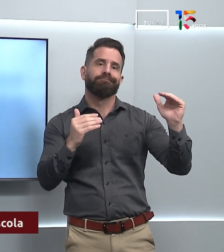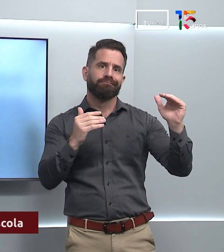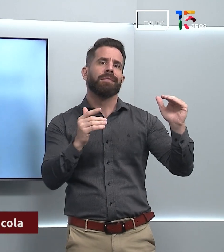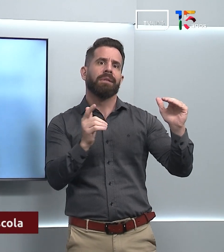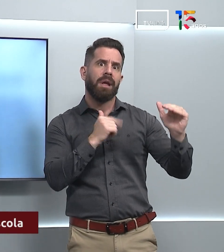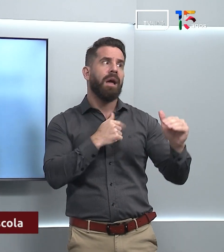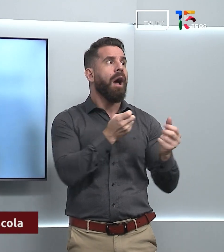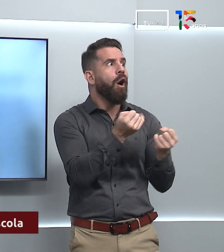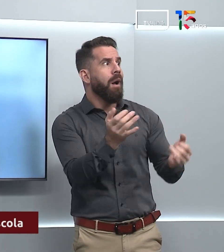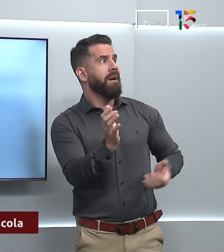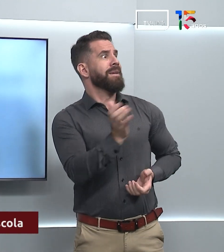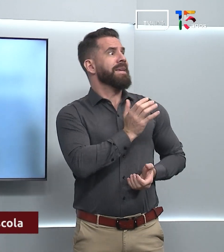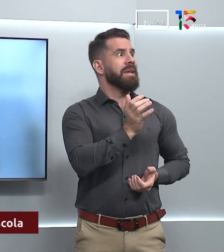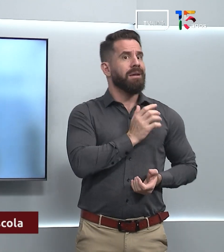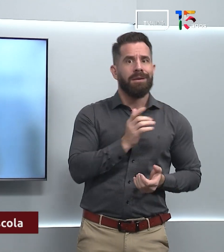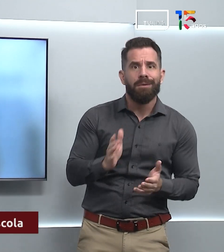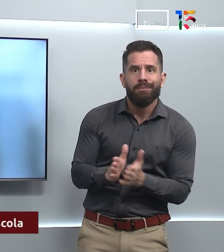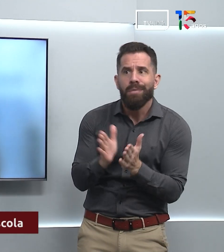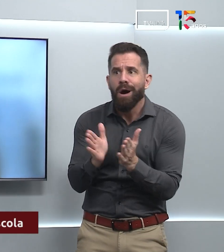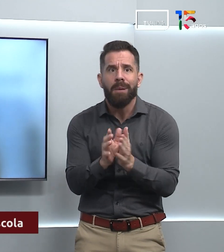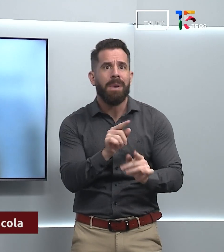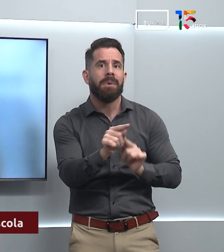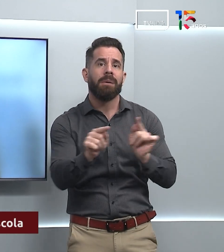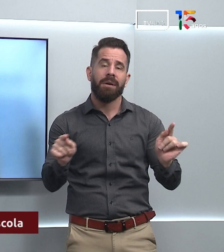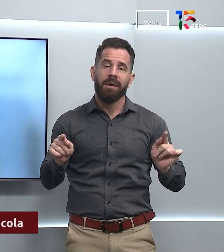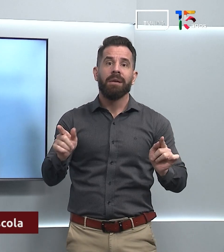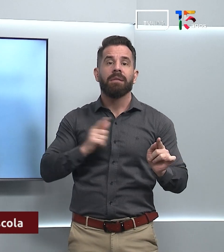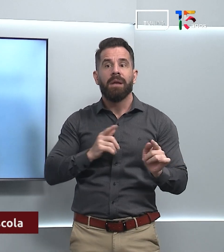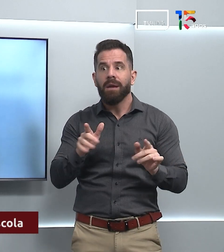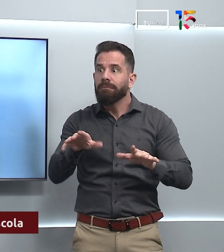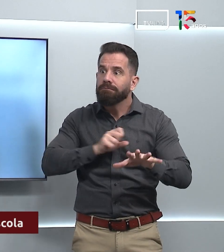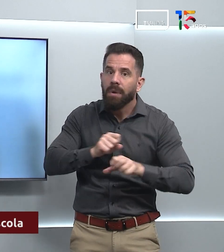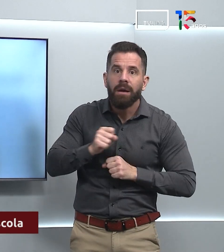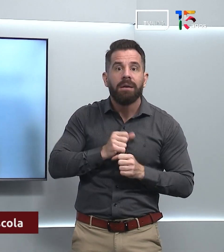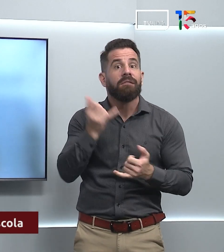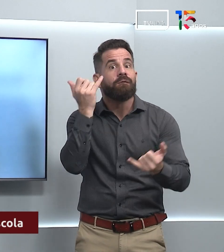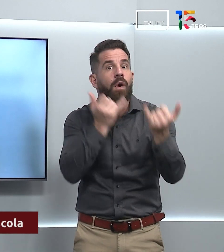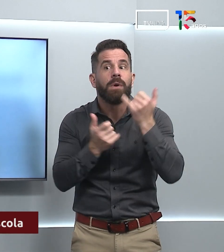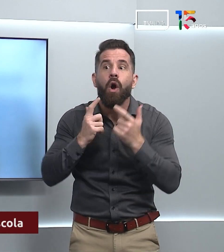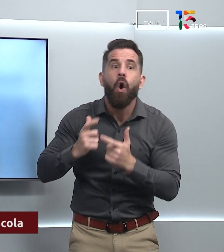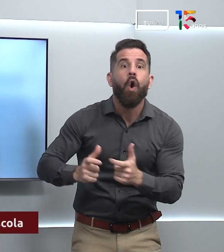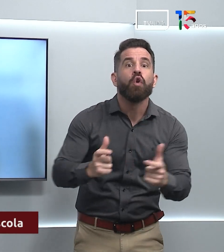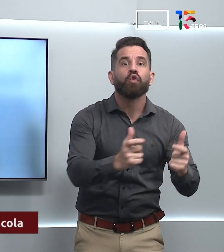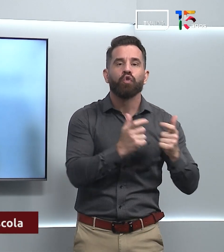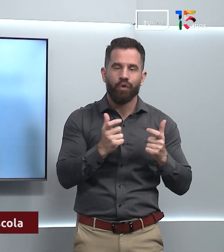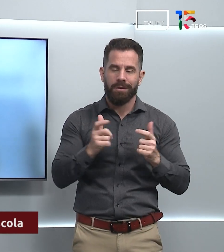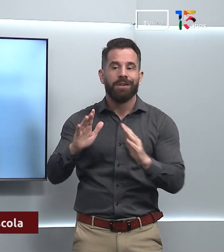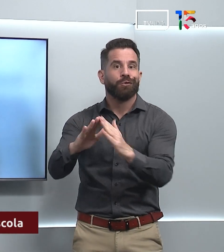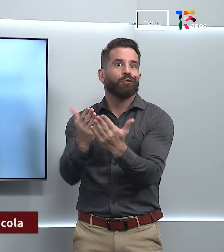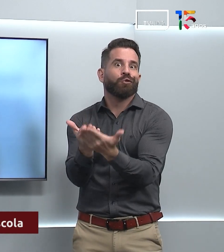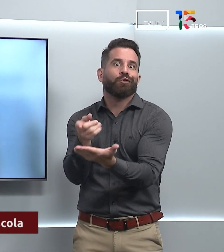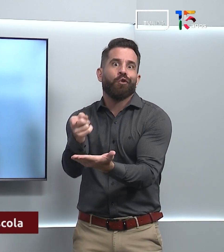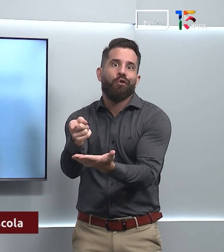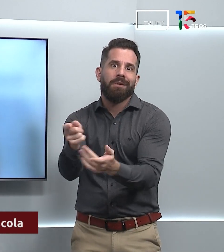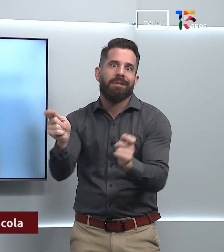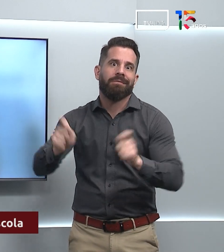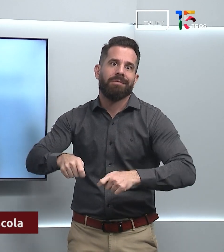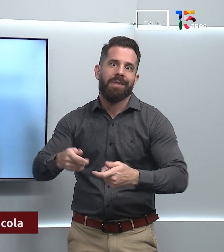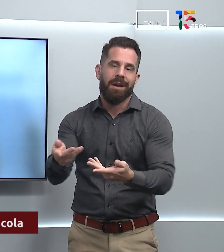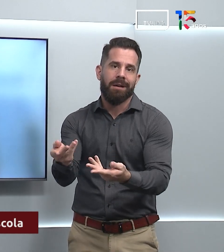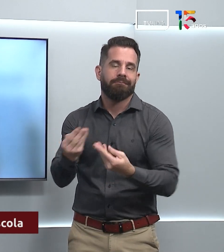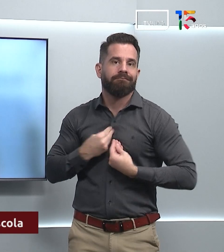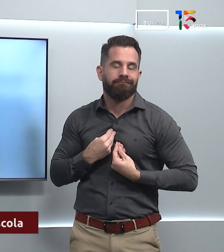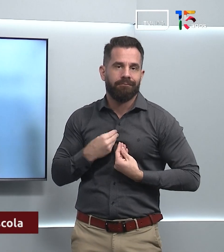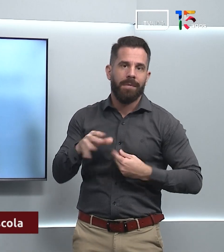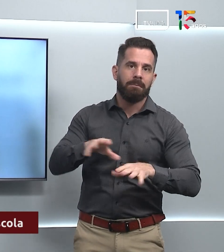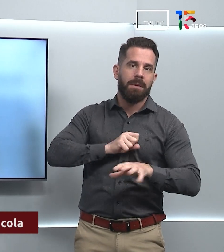acesso, onde a escola ainda é um lugar de acesso a essa tecnologia, a inovação. Então, é preciso dosar